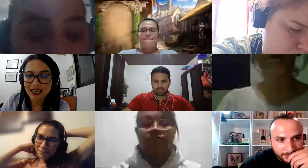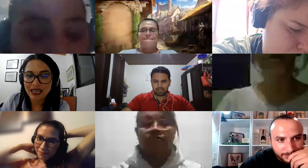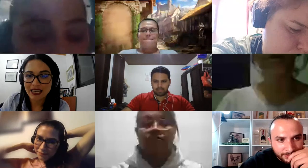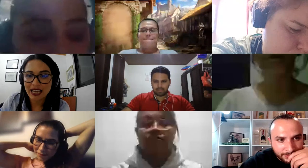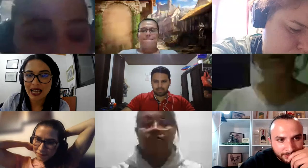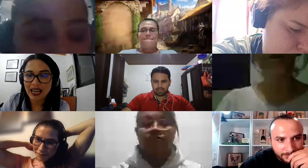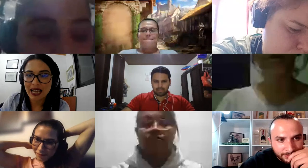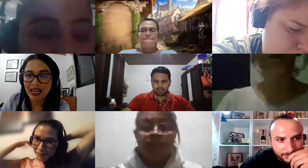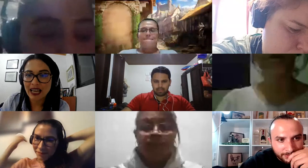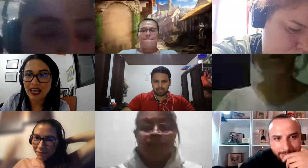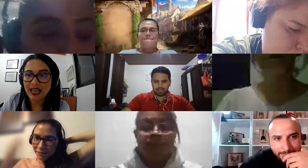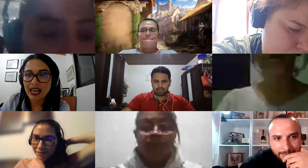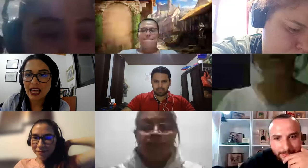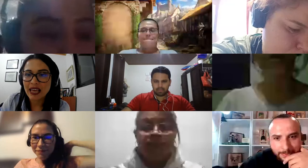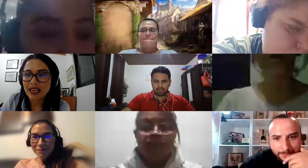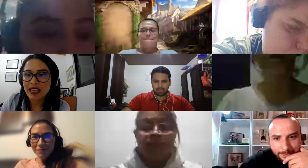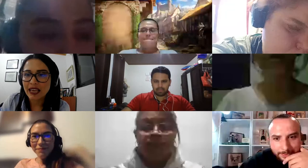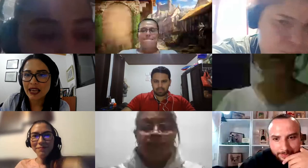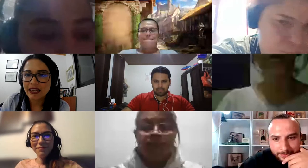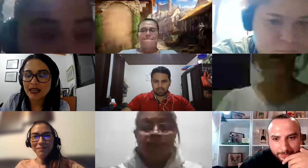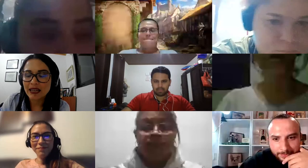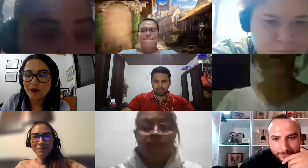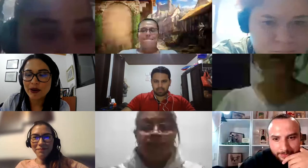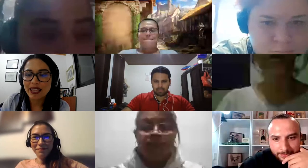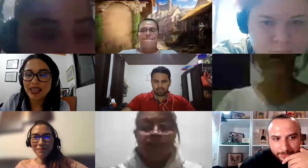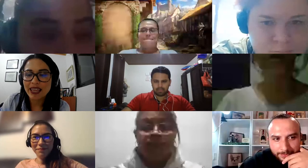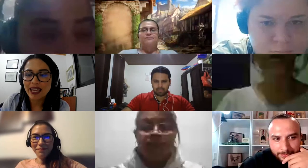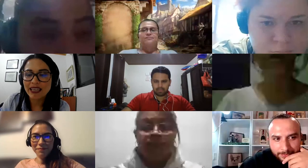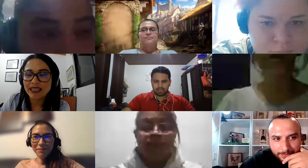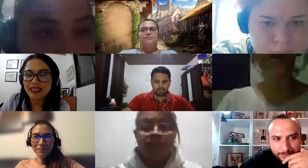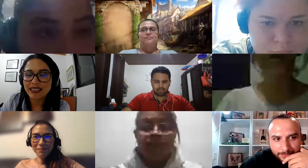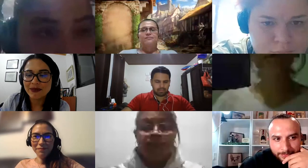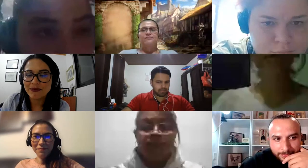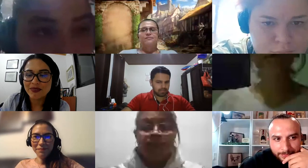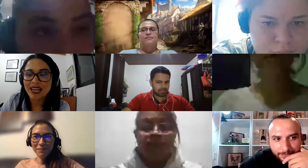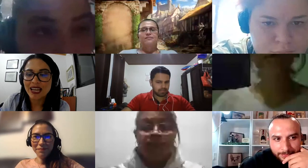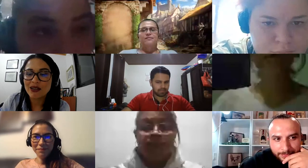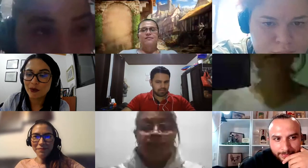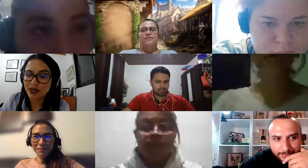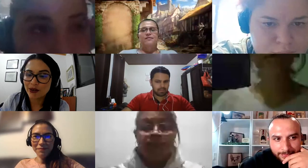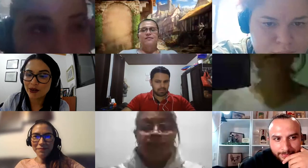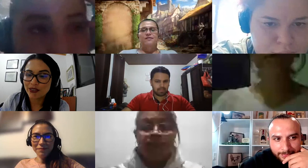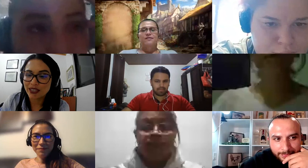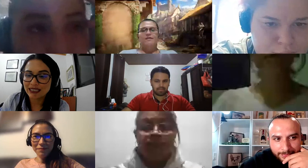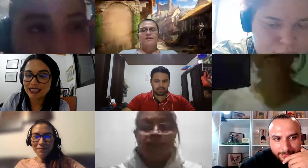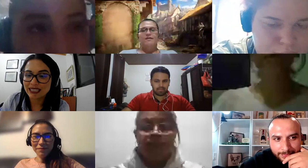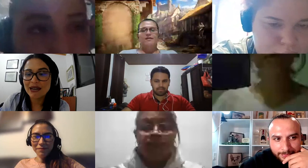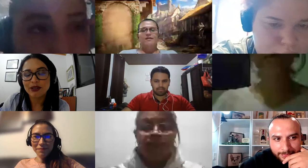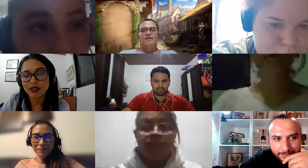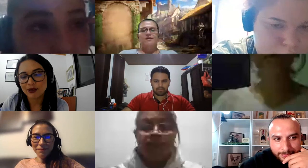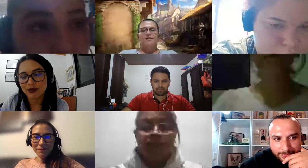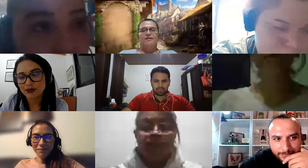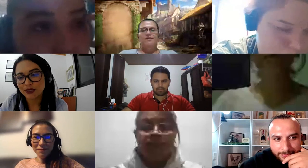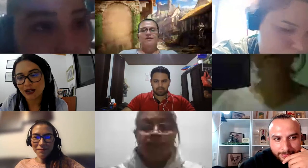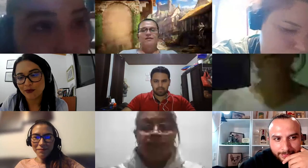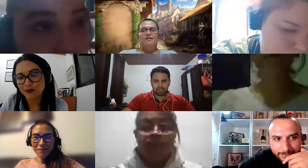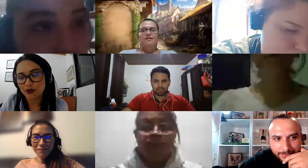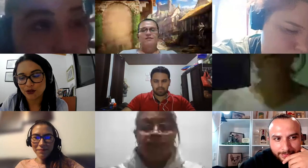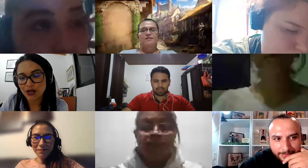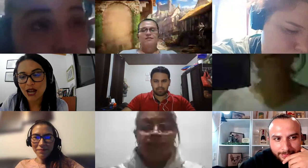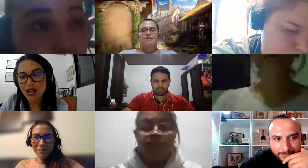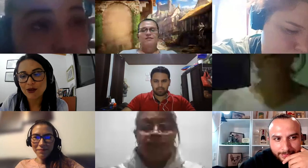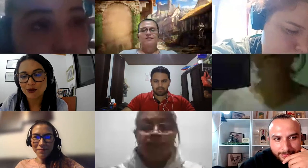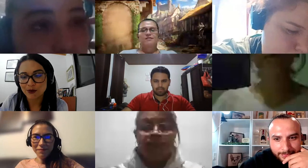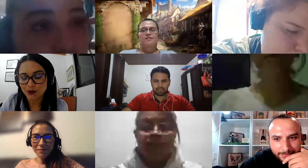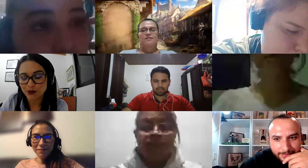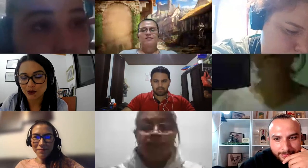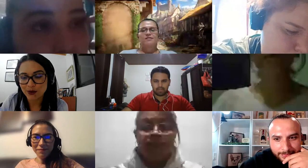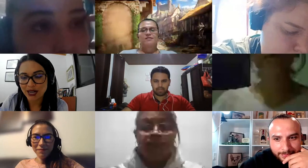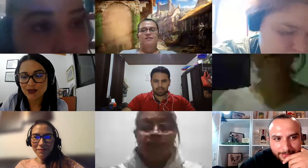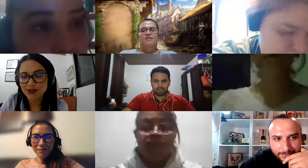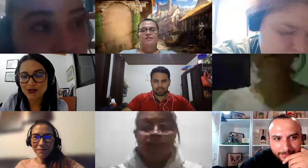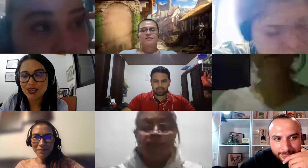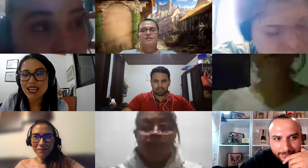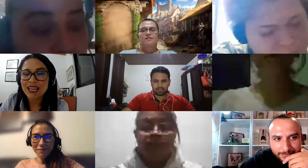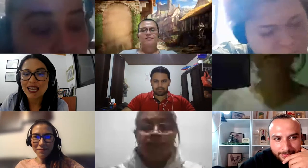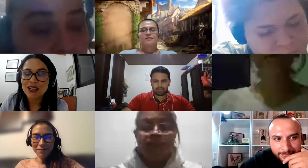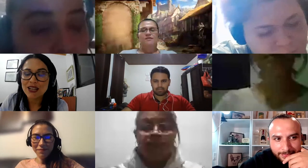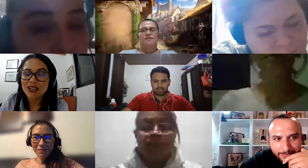Fabián, que ahí la pueden, ahí lo pueden contactar, pueden consultar por los horarios, por los precios y